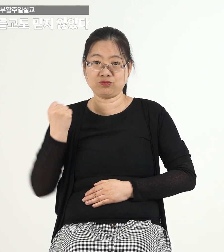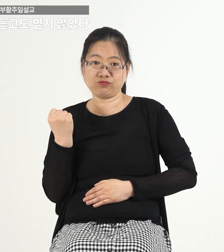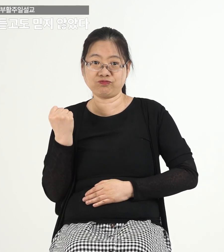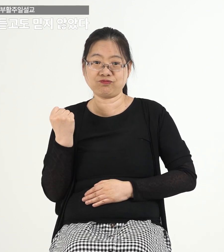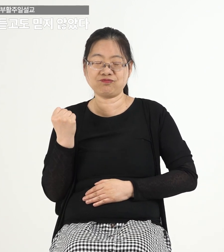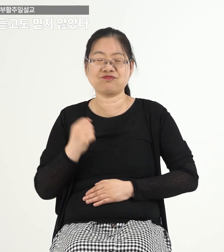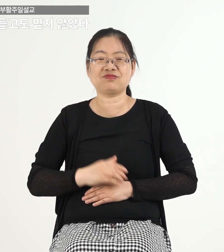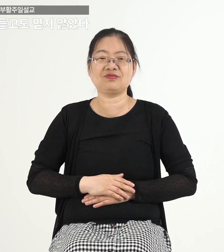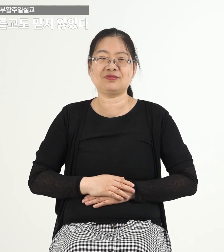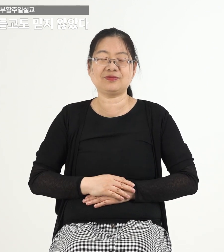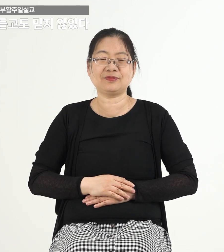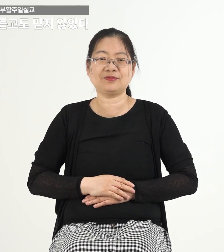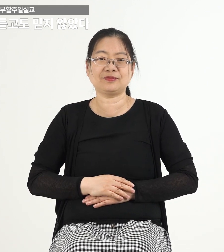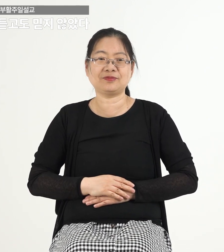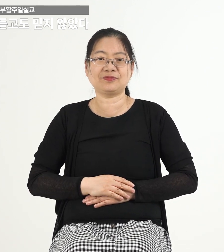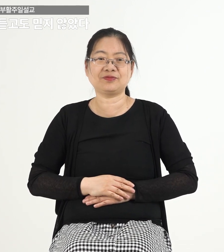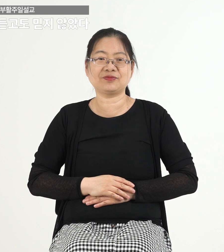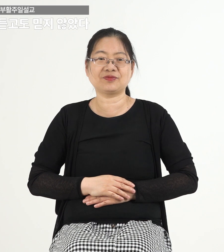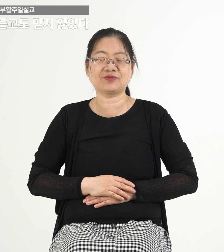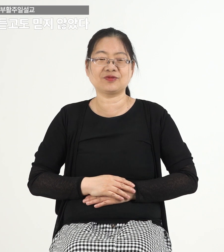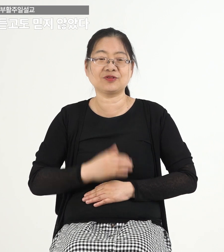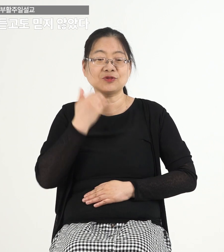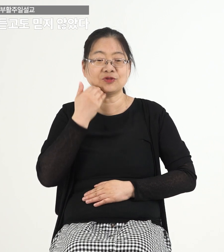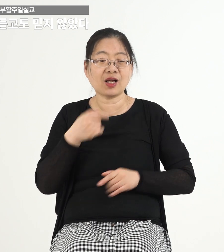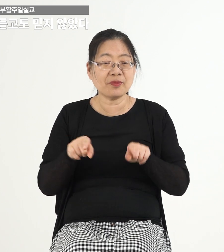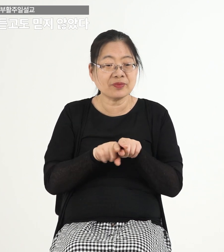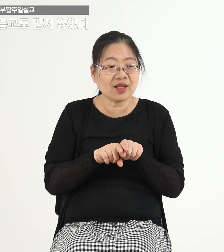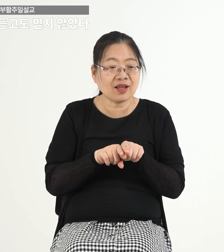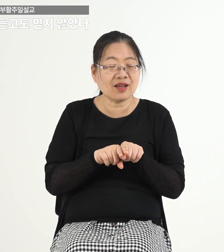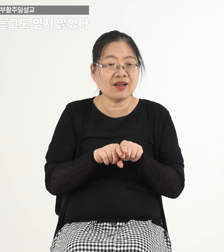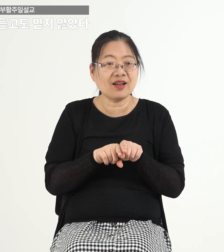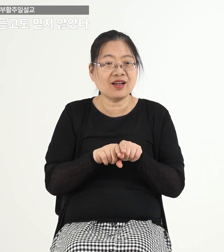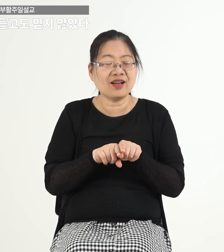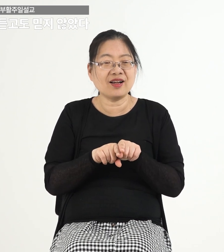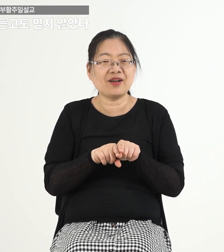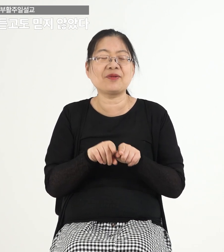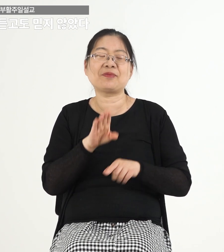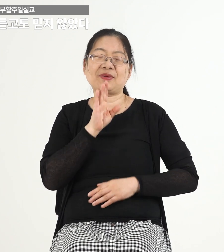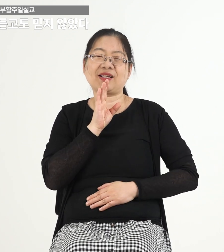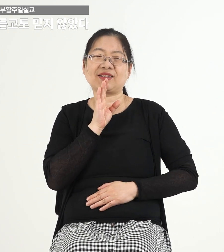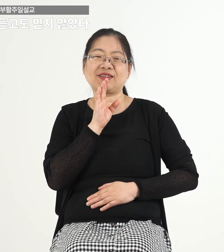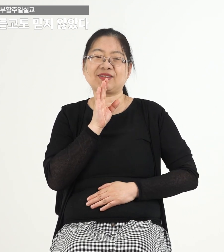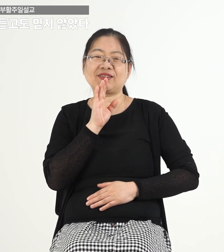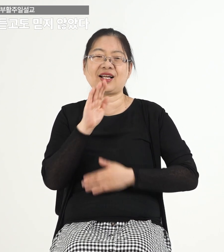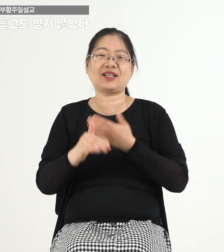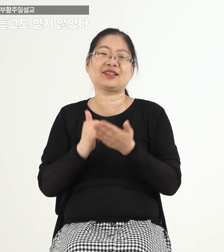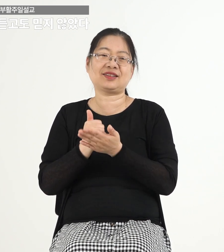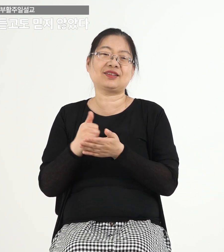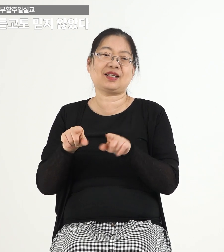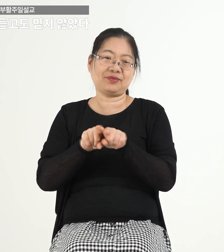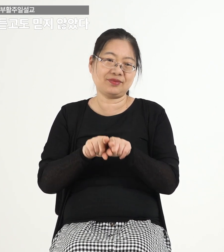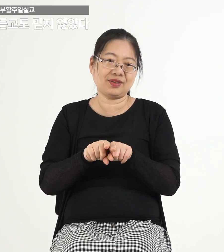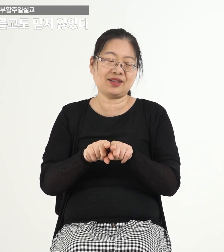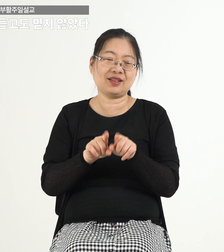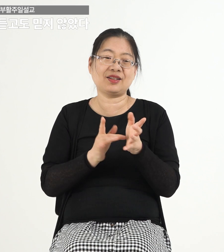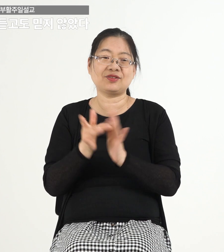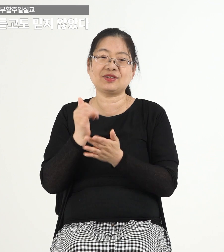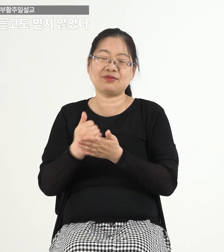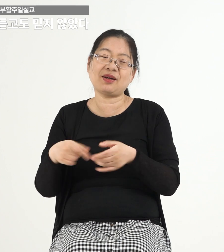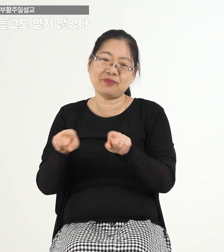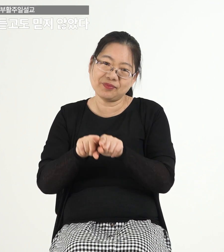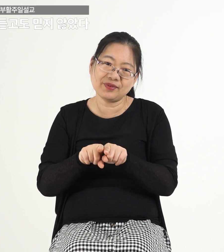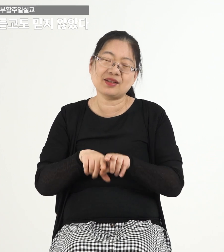순종했고 거기 사실 누가 함께 하셨습니까? 그렇습니다. 이것이